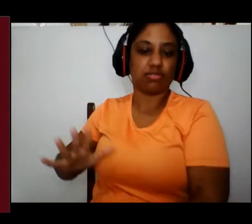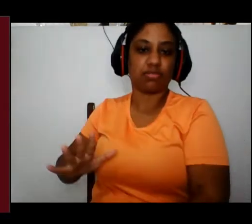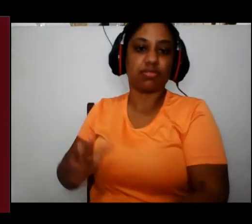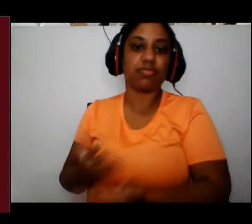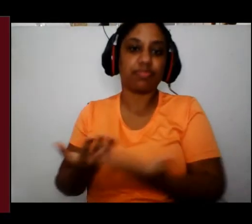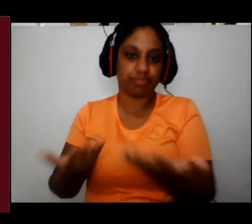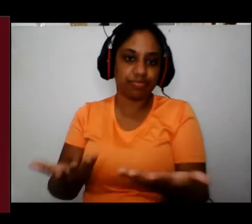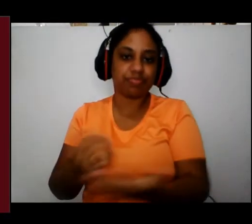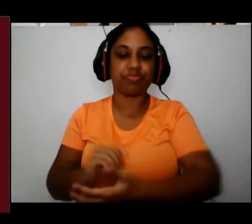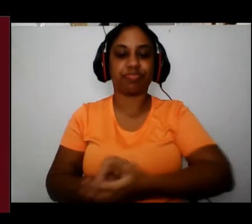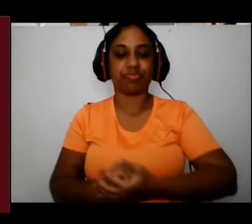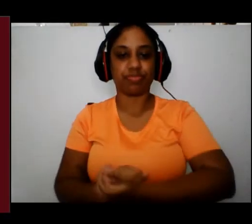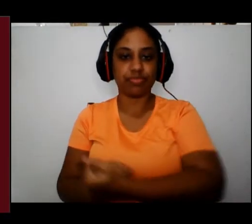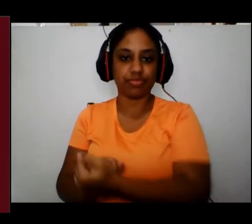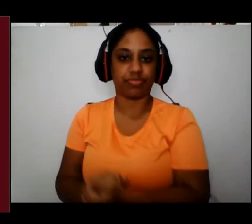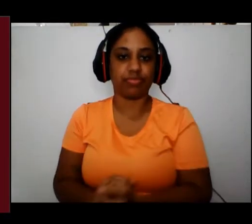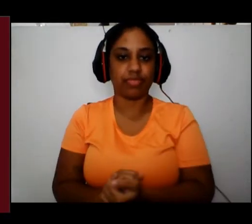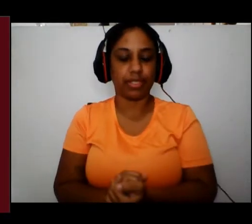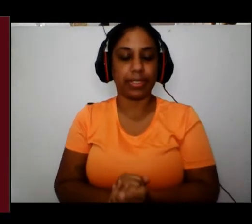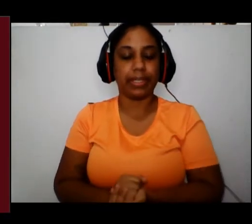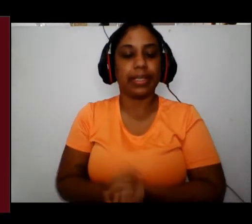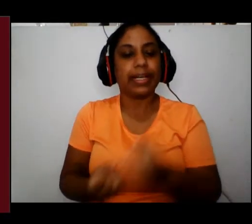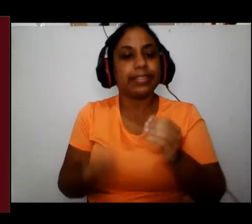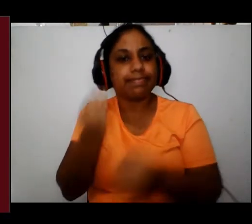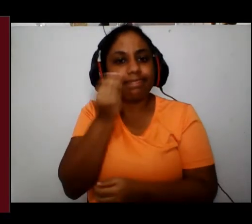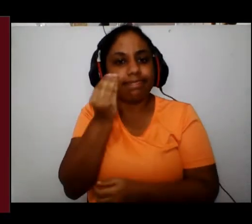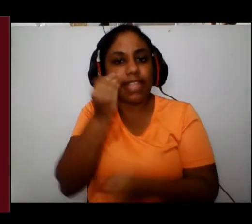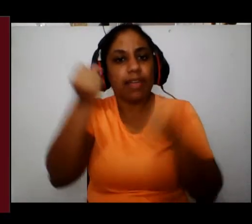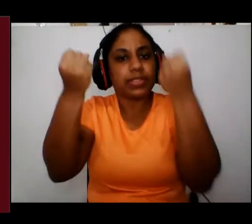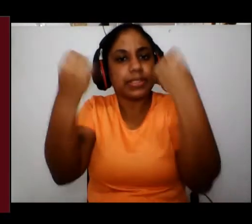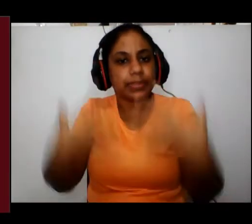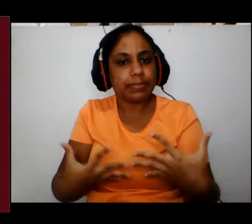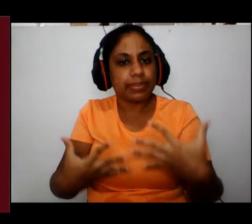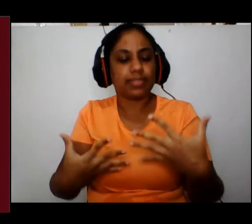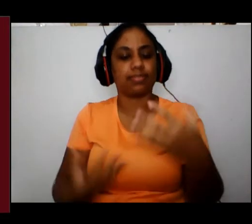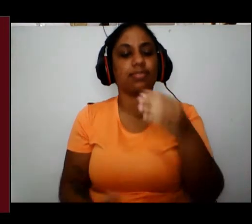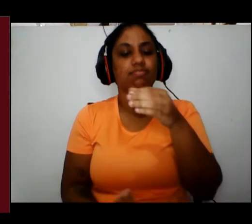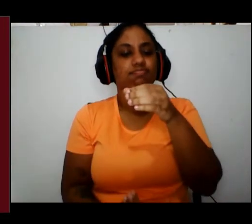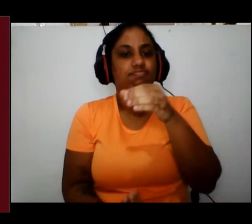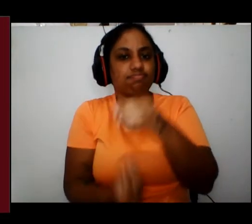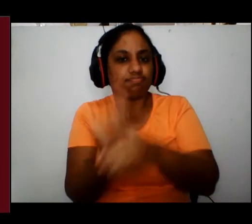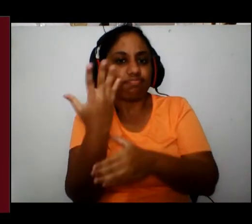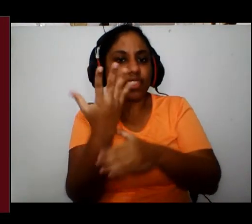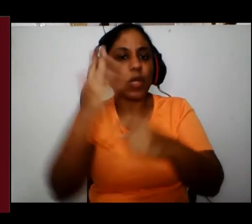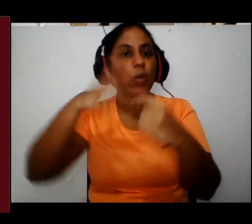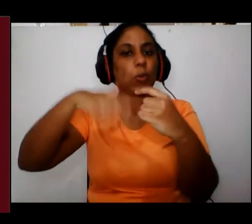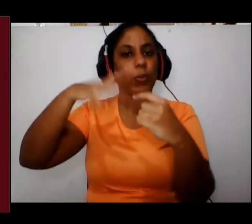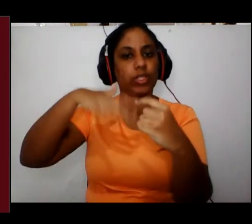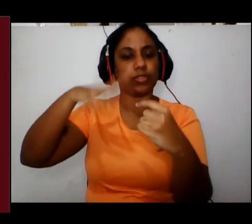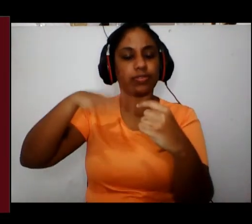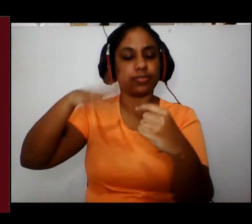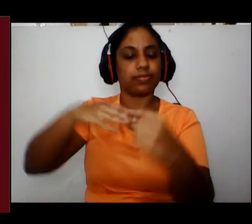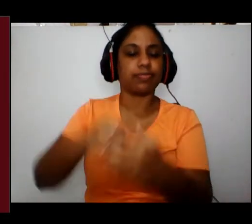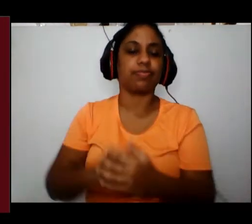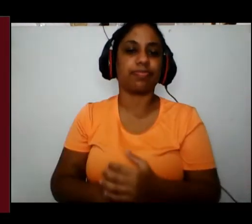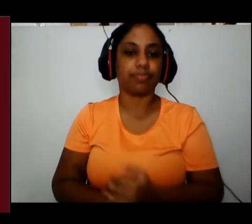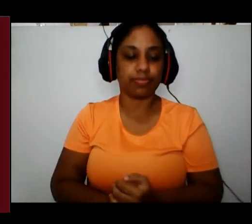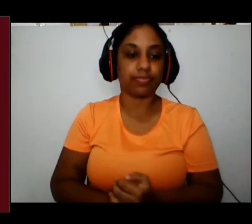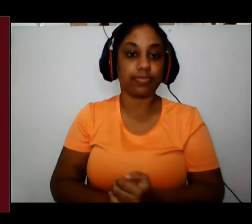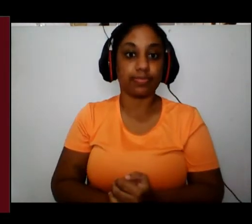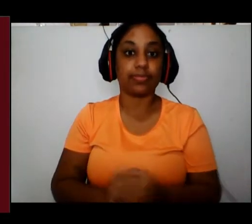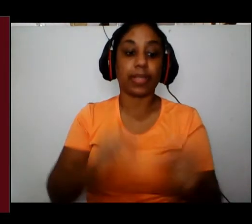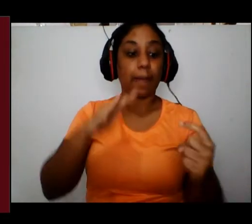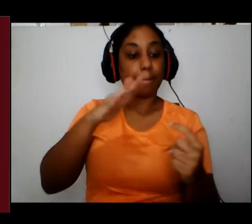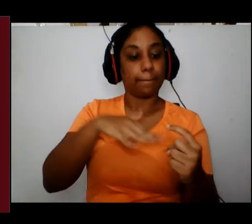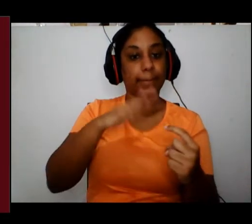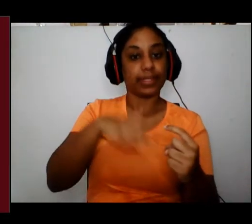acontecimento, os raios que estavam no céu durante uma tempestade, por meio desse mito. Então, o mito tenta justamente